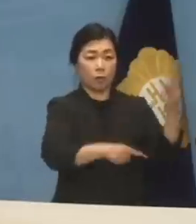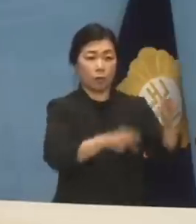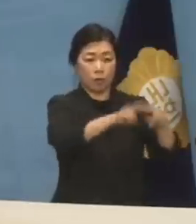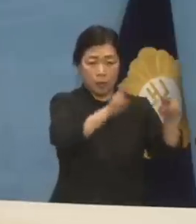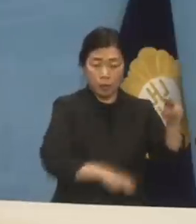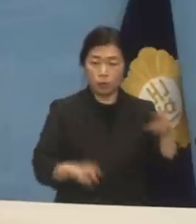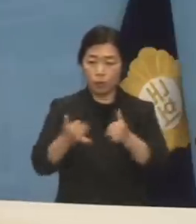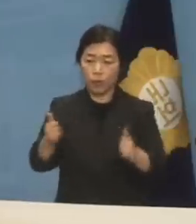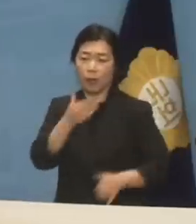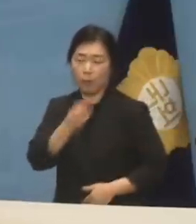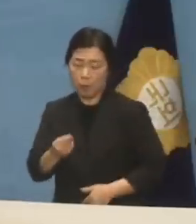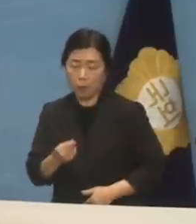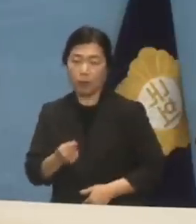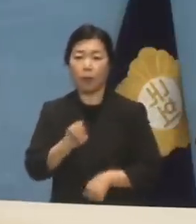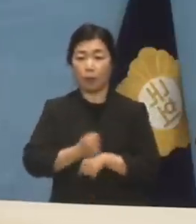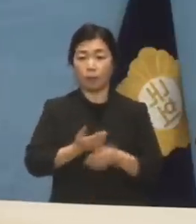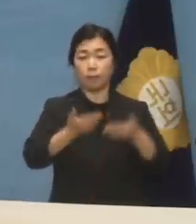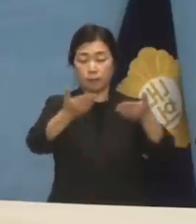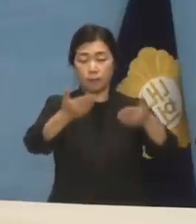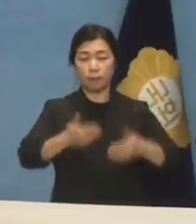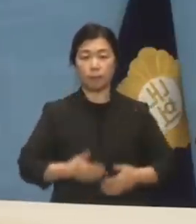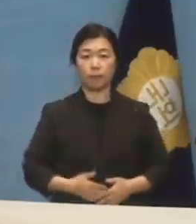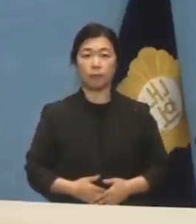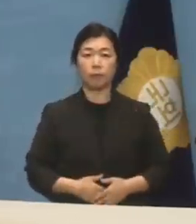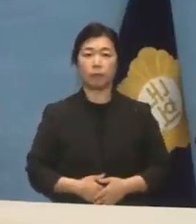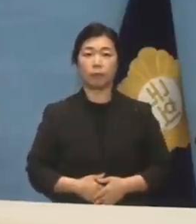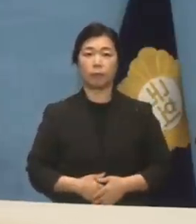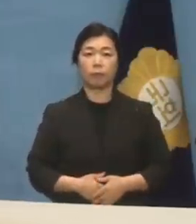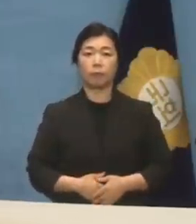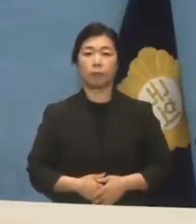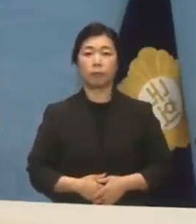결연히 나서겠습니다. 고맙습니다.